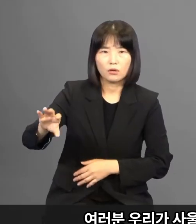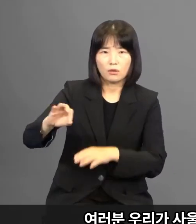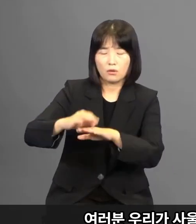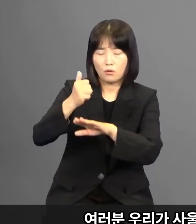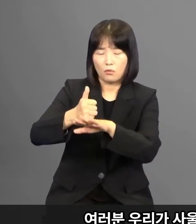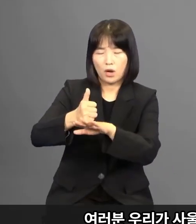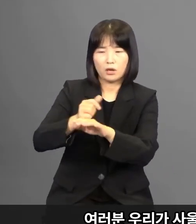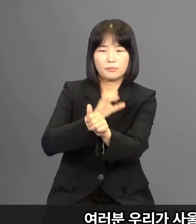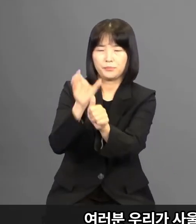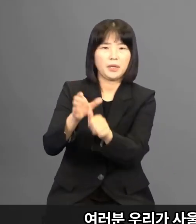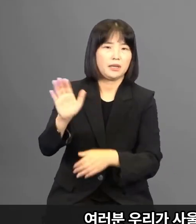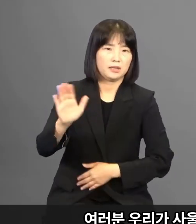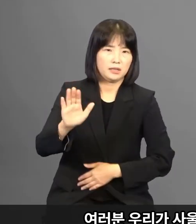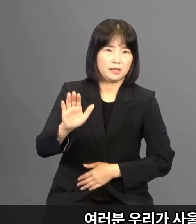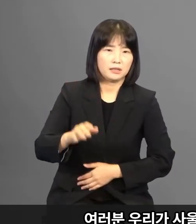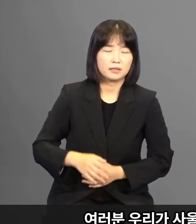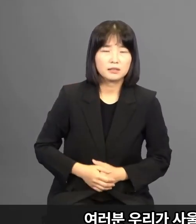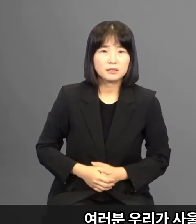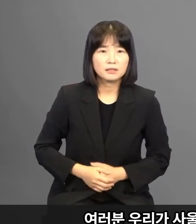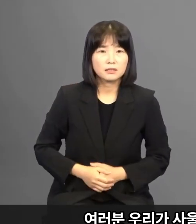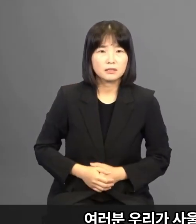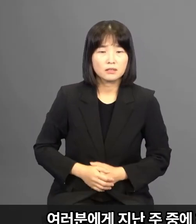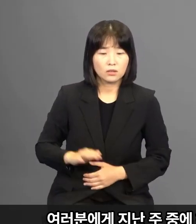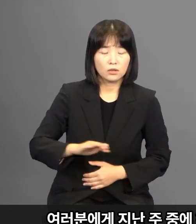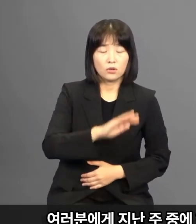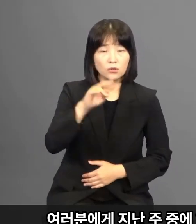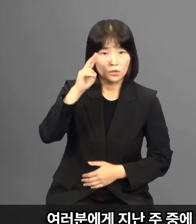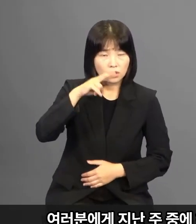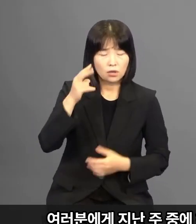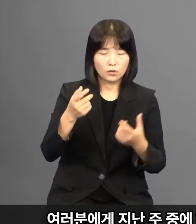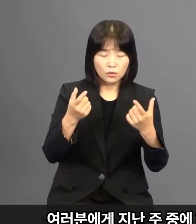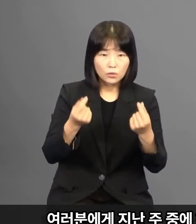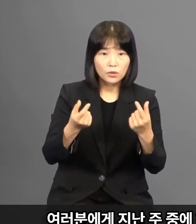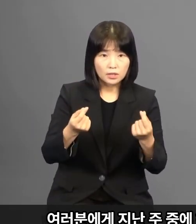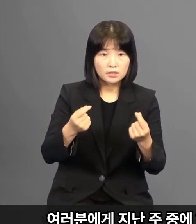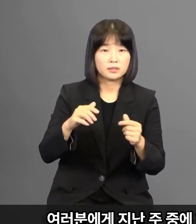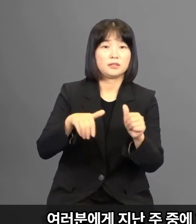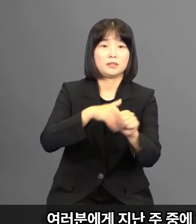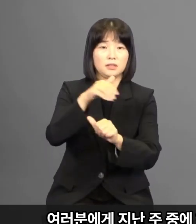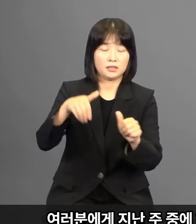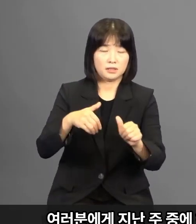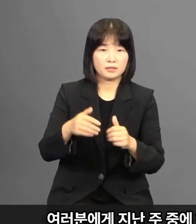여러분, 우리가 사울과 같은 형편이 있지 않습니까? 여러분에게 지난 주